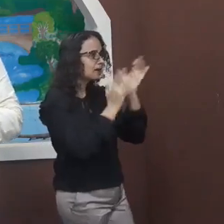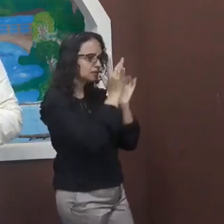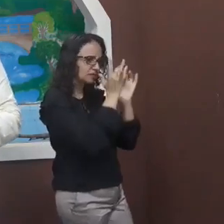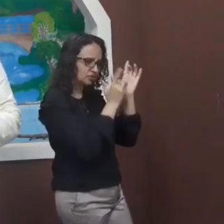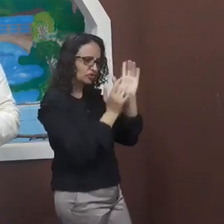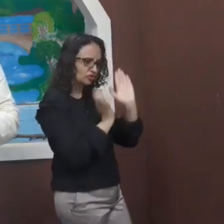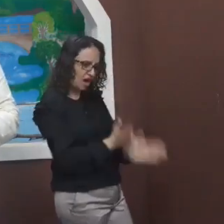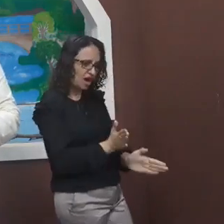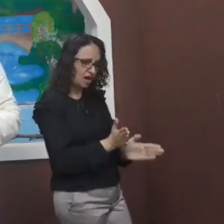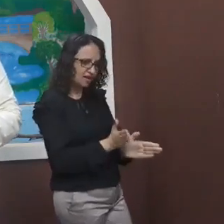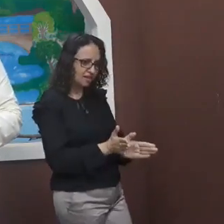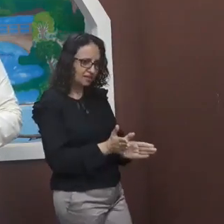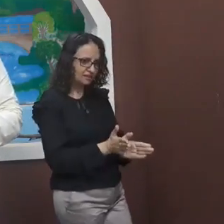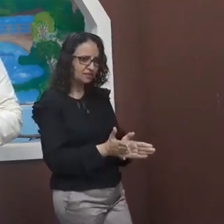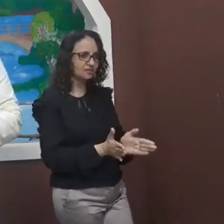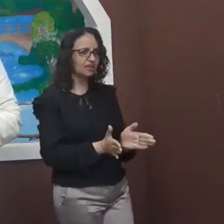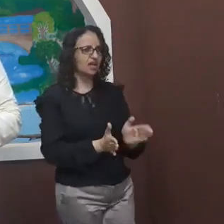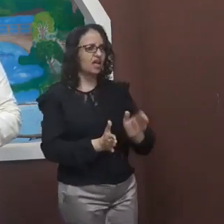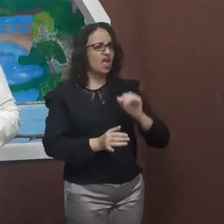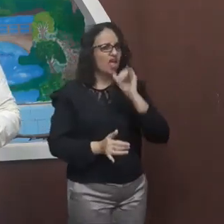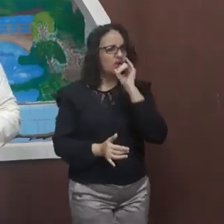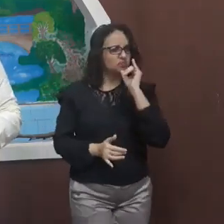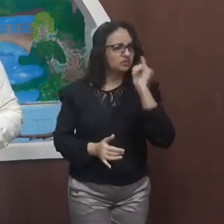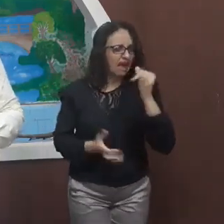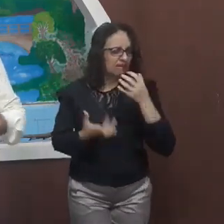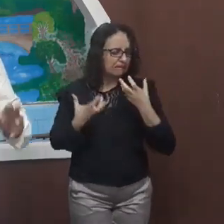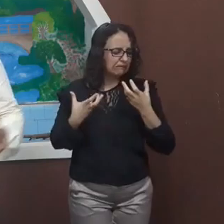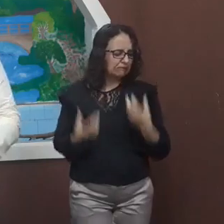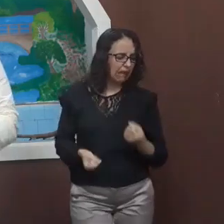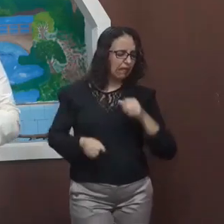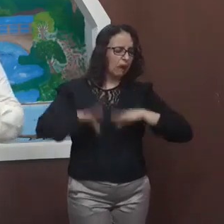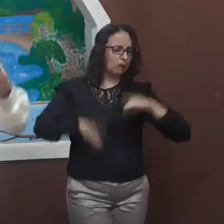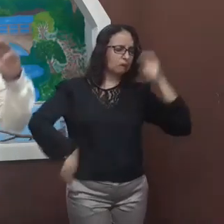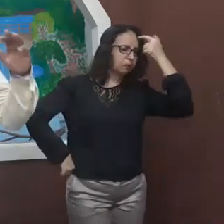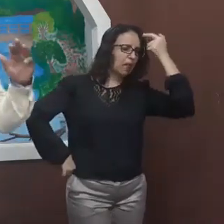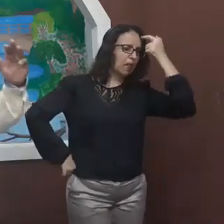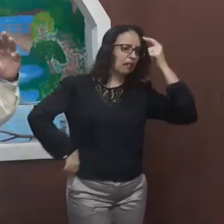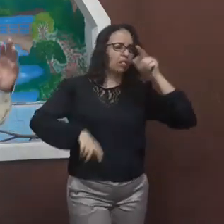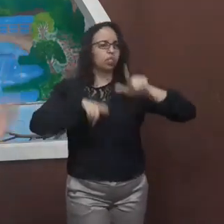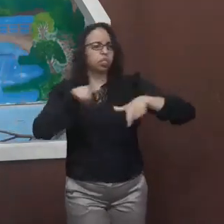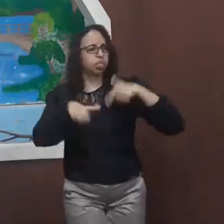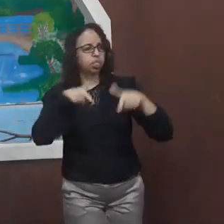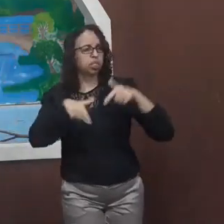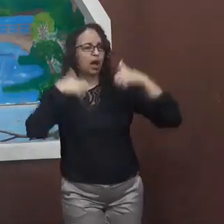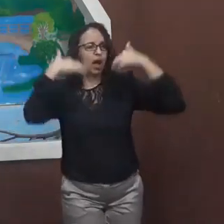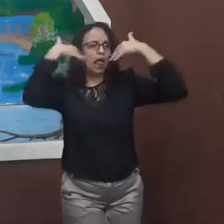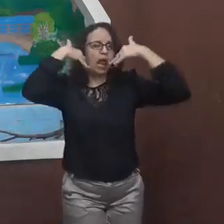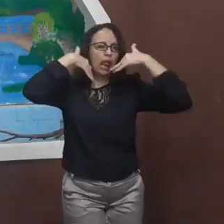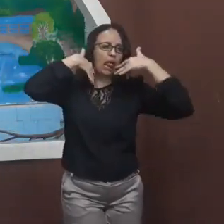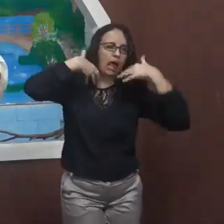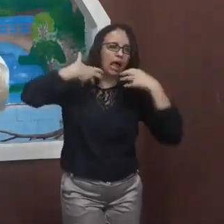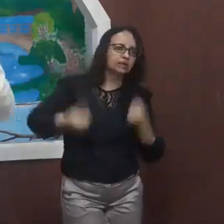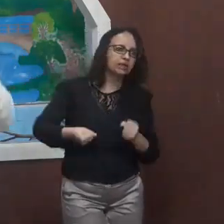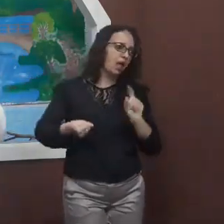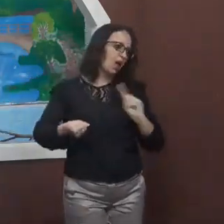Eu não estou falando do cansaço daquele dia que talvez você capinou, você bateu um concreto,